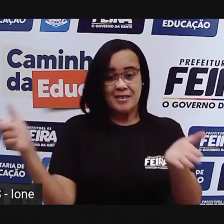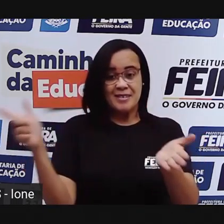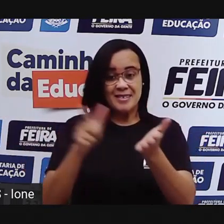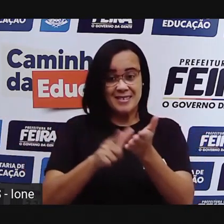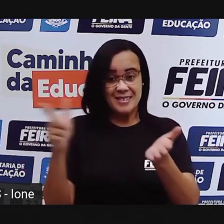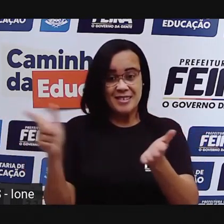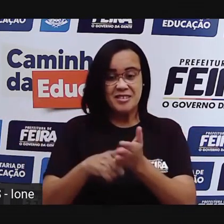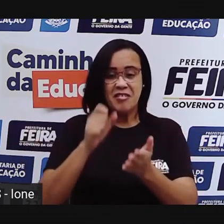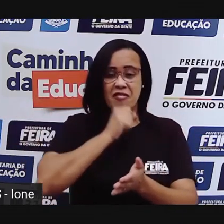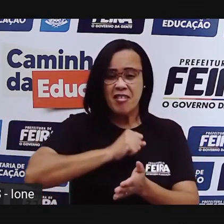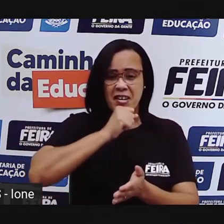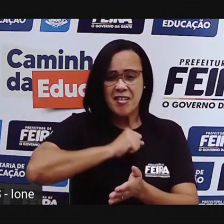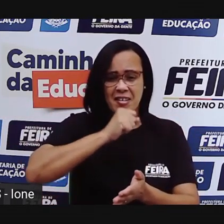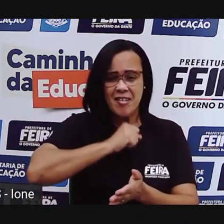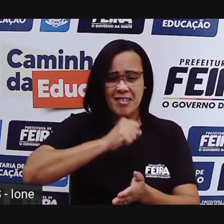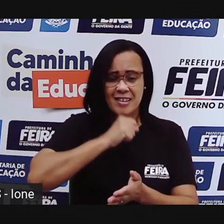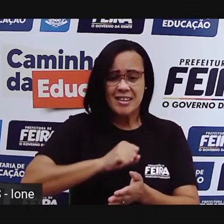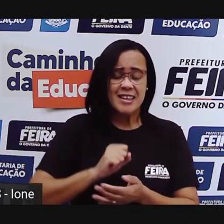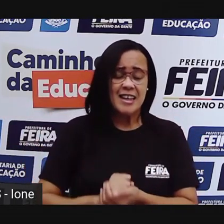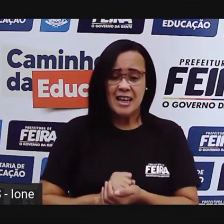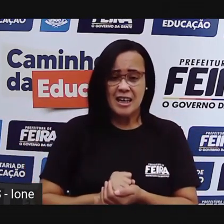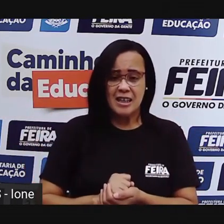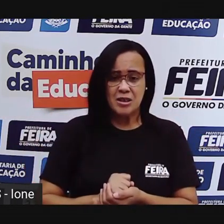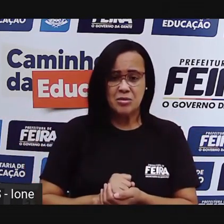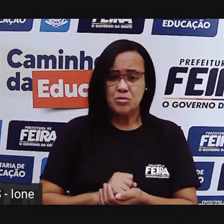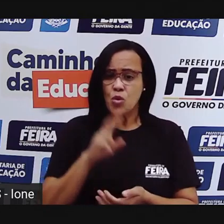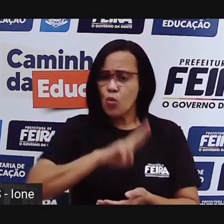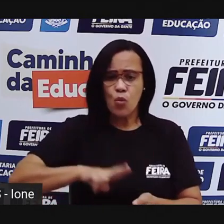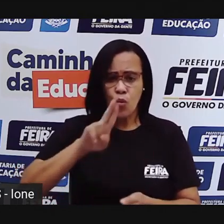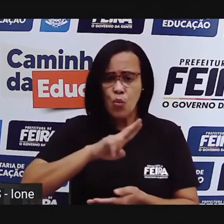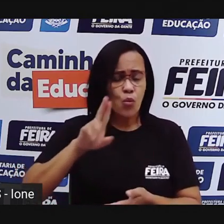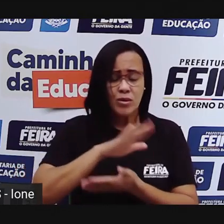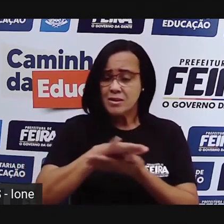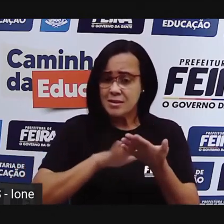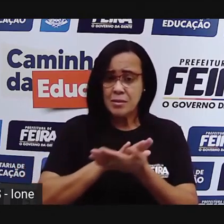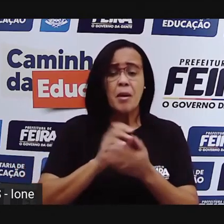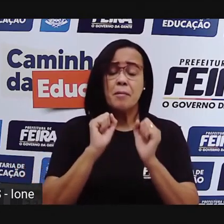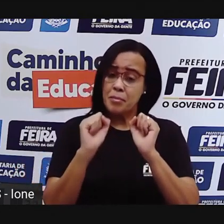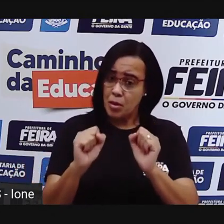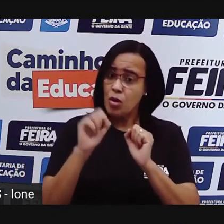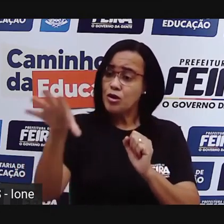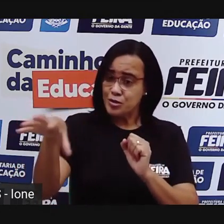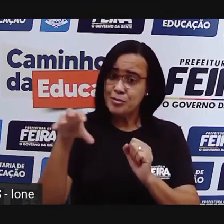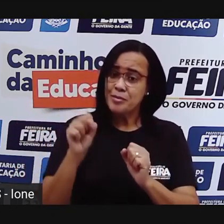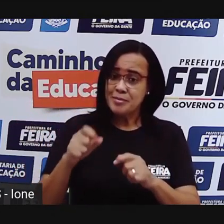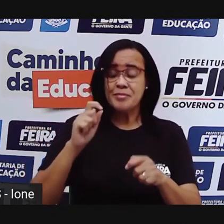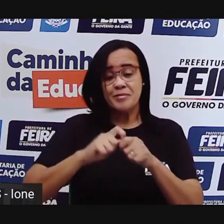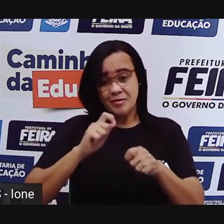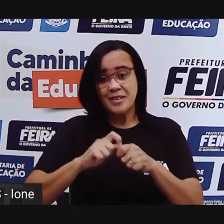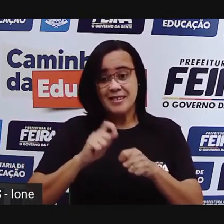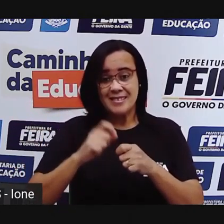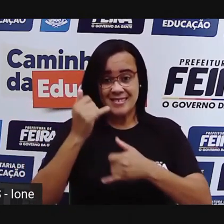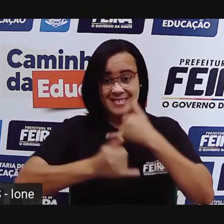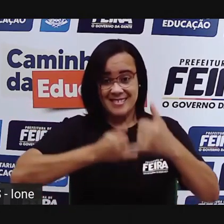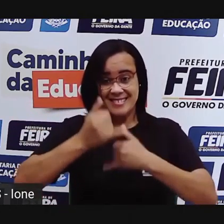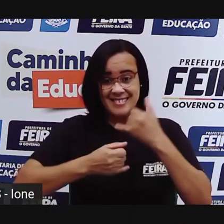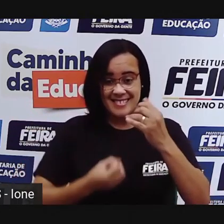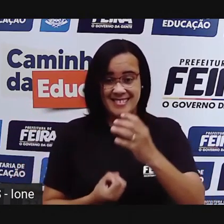velho. Algum jornal que as pessoas não estejam mais utilizando, certo? Para poder fazer o nosso